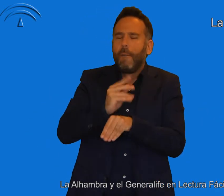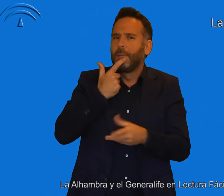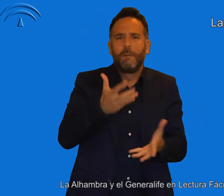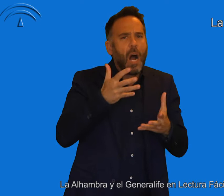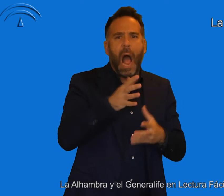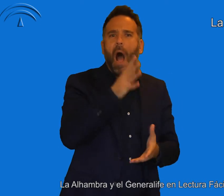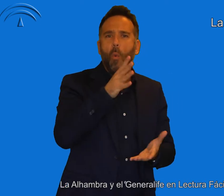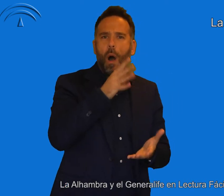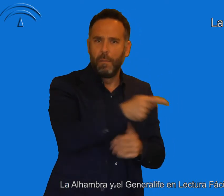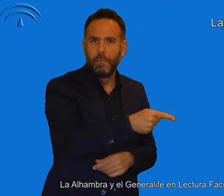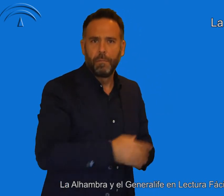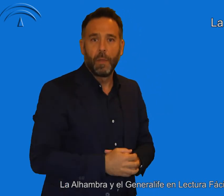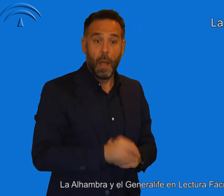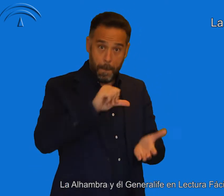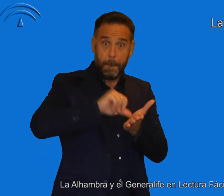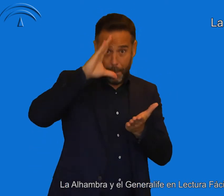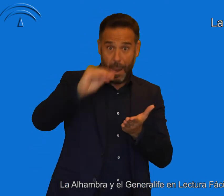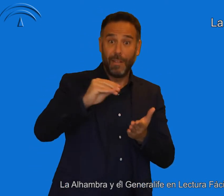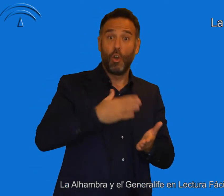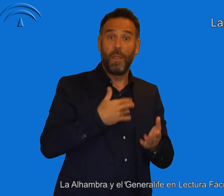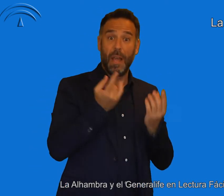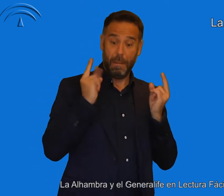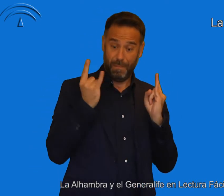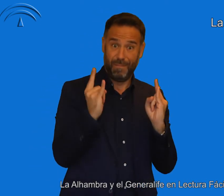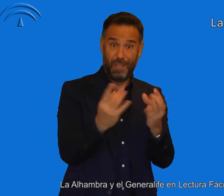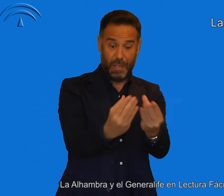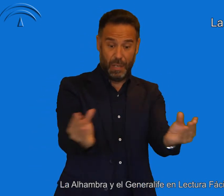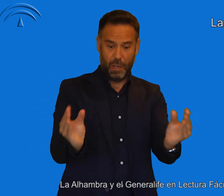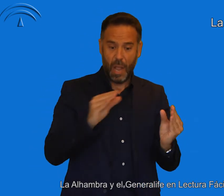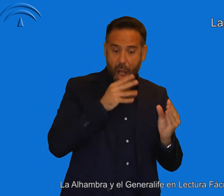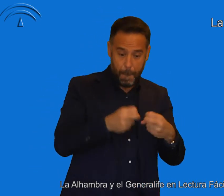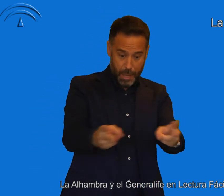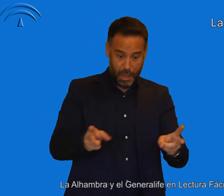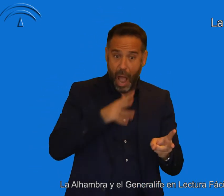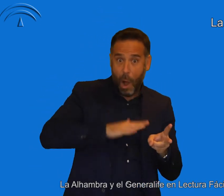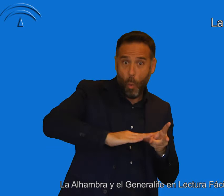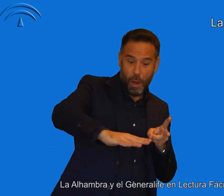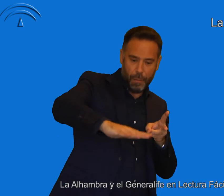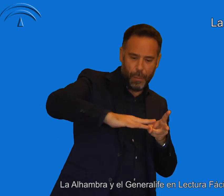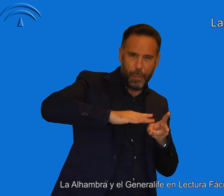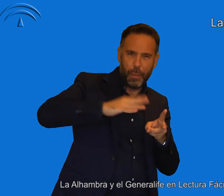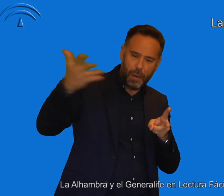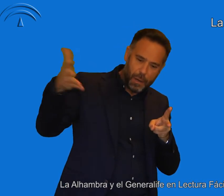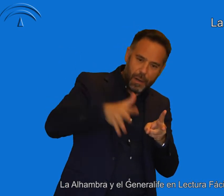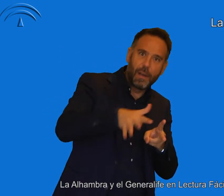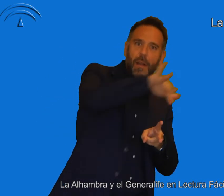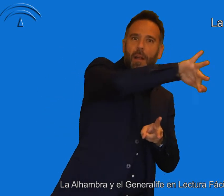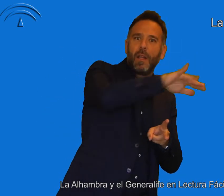palacios nazaríes. Era el bien más valioso. En el patio de los arrayanes, el agua de la alberca está quieta, en